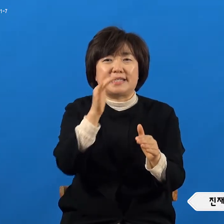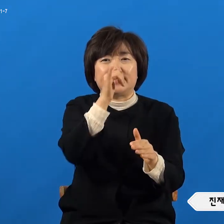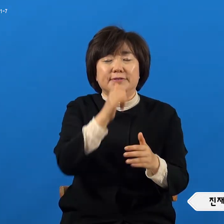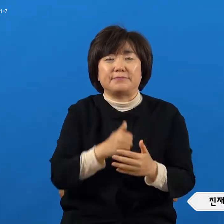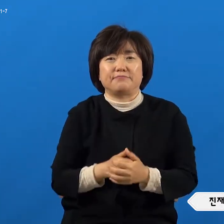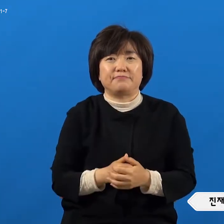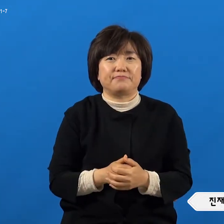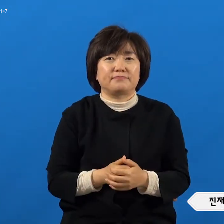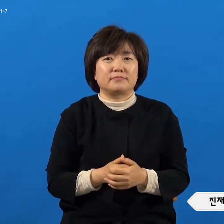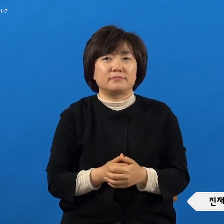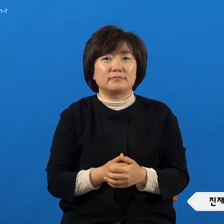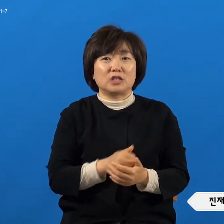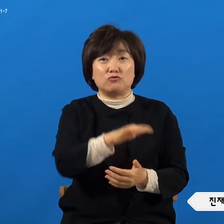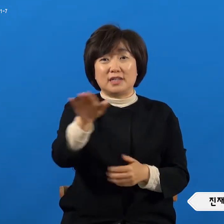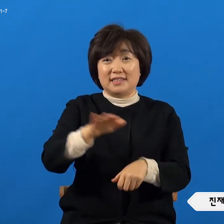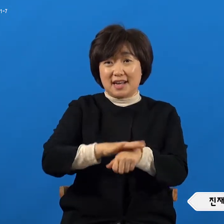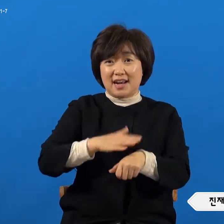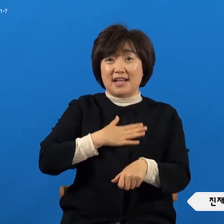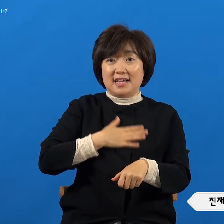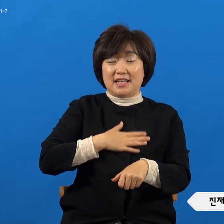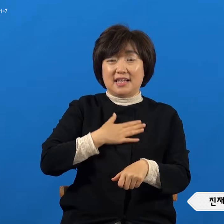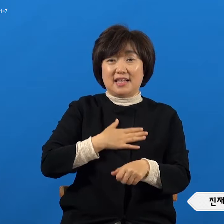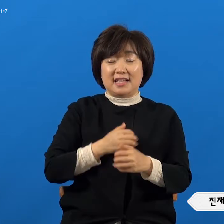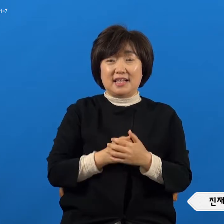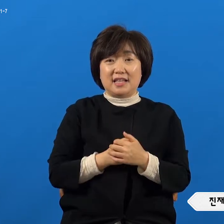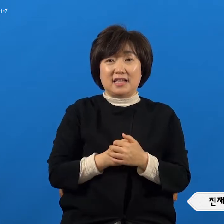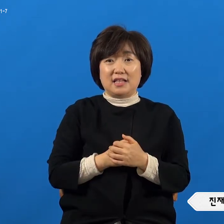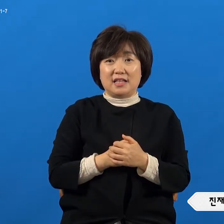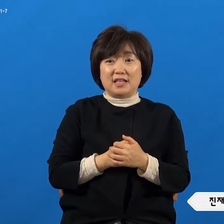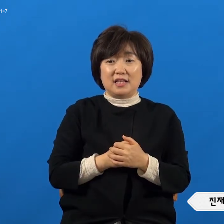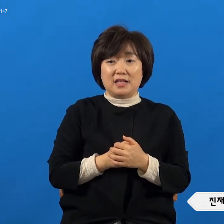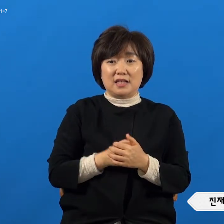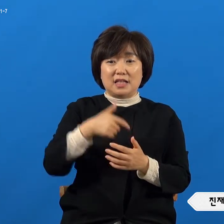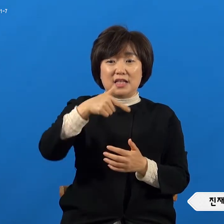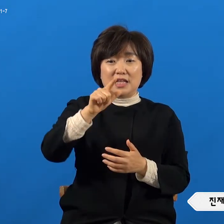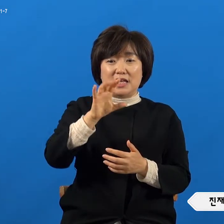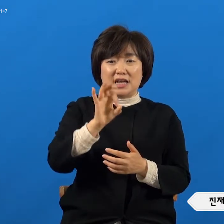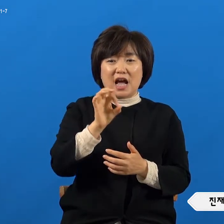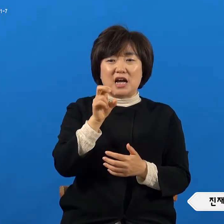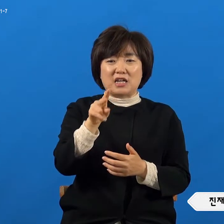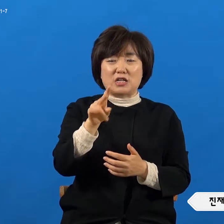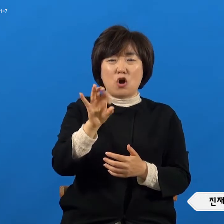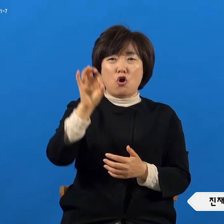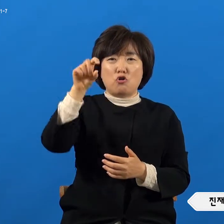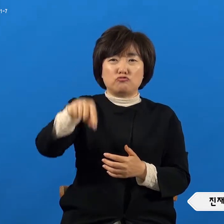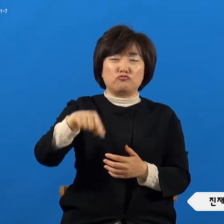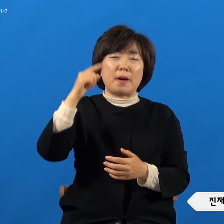기억합니다. 우리가 잘 알고 있는 고 강영우 박사님입니다.